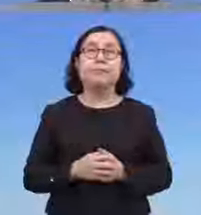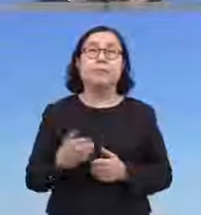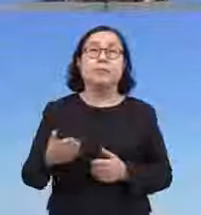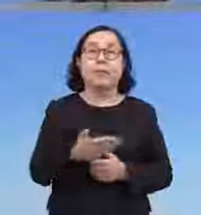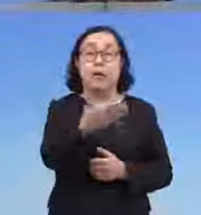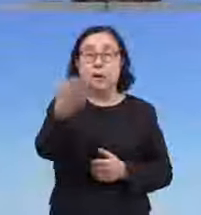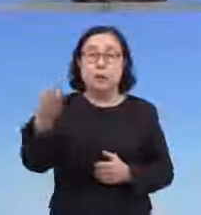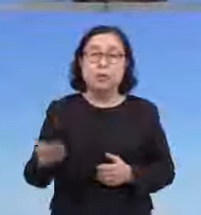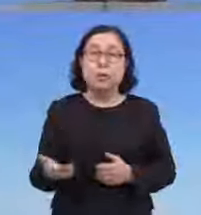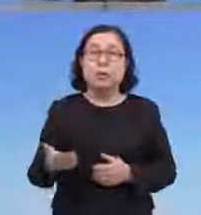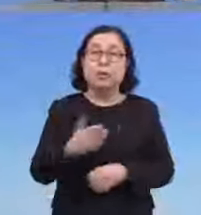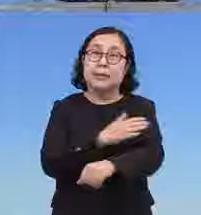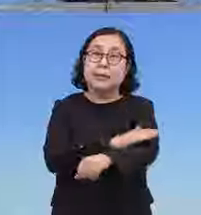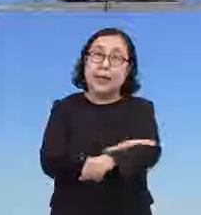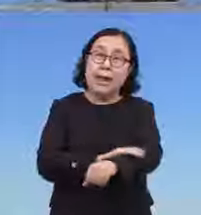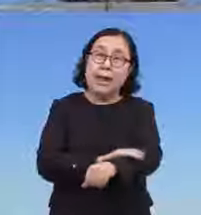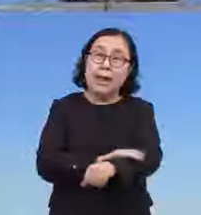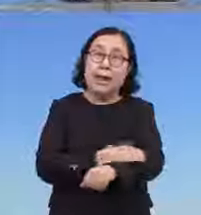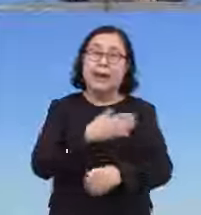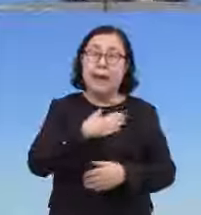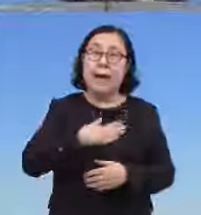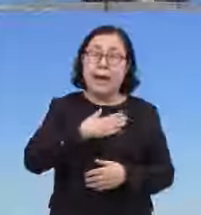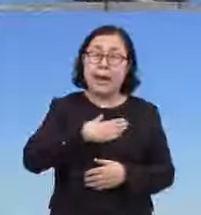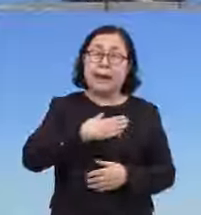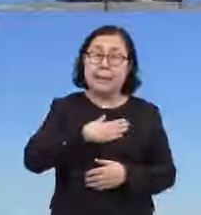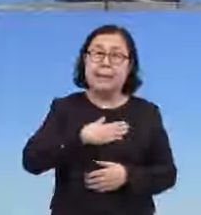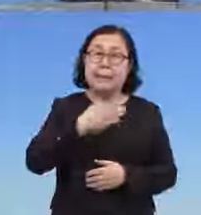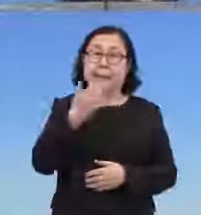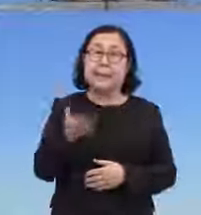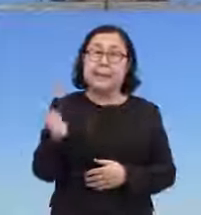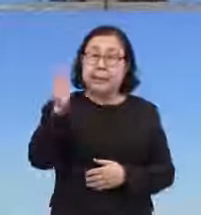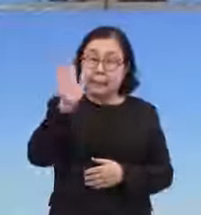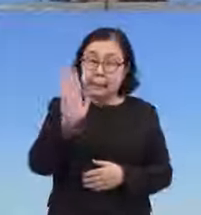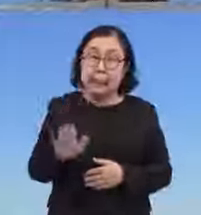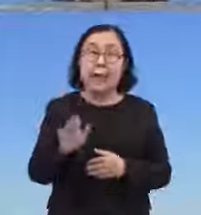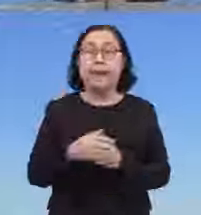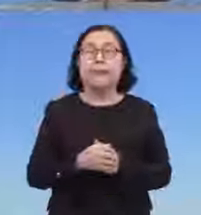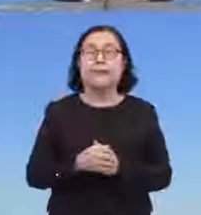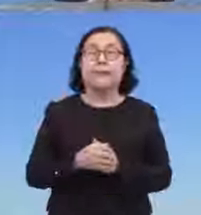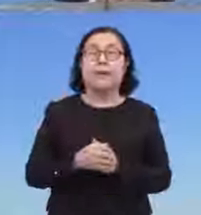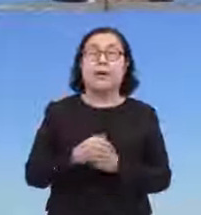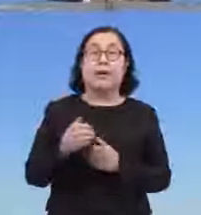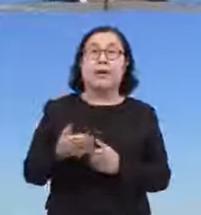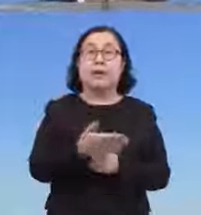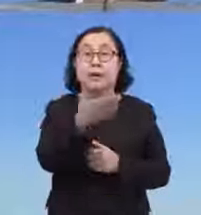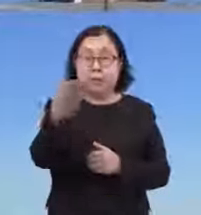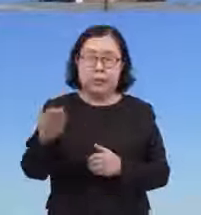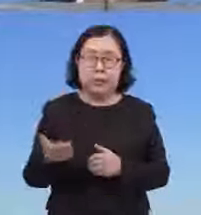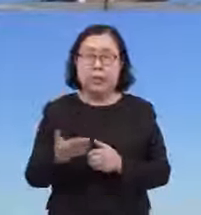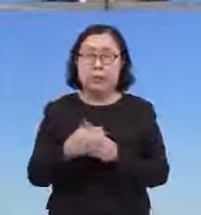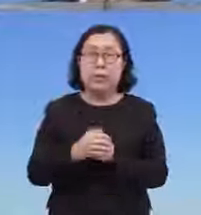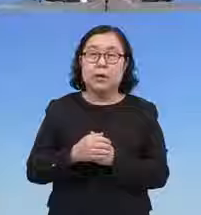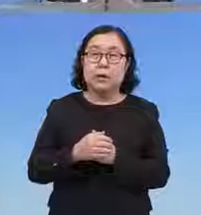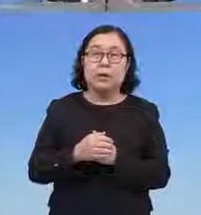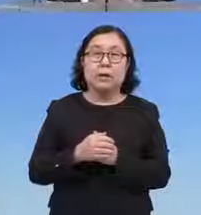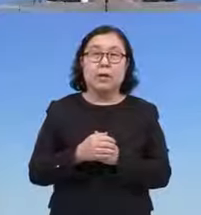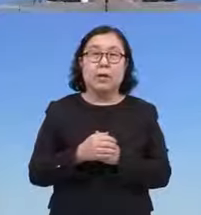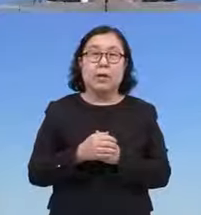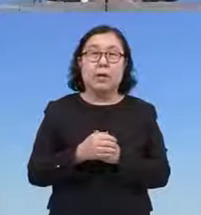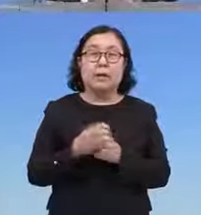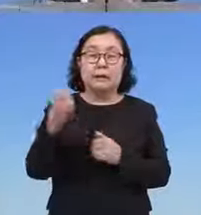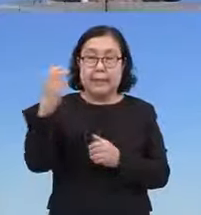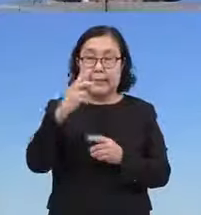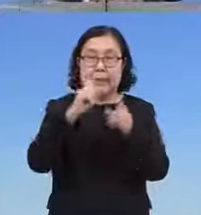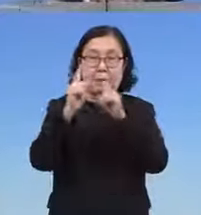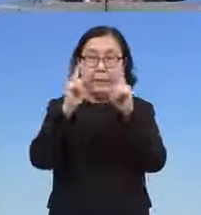왜냐하니까 그때 뭐 여러 번 설교 들었지만 전부 그 송림 본당에서 들으셔가지고 지금 여기서 하는 거 다 처음 듣는 것처럼 느낄 거라고